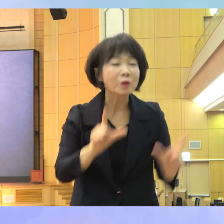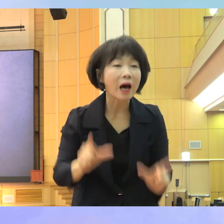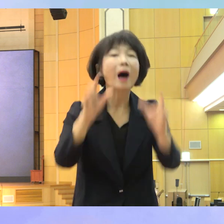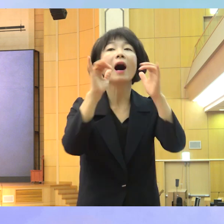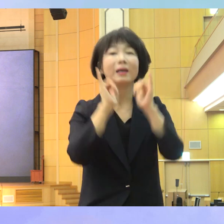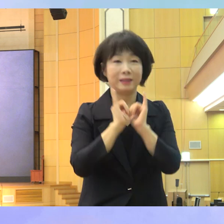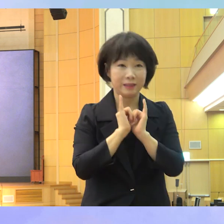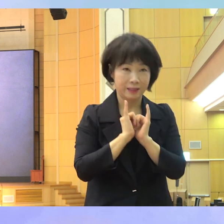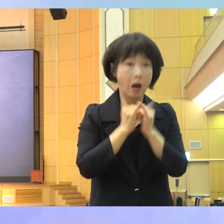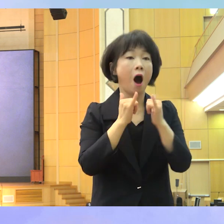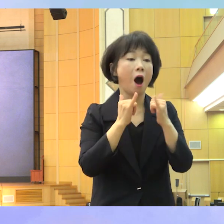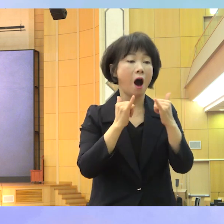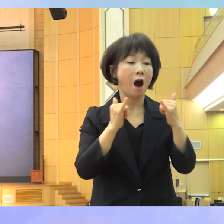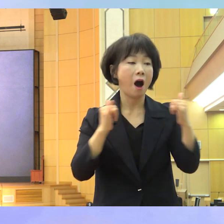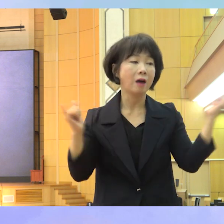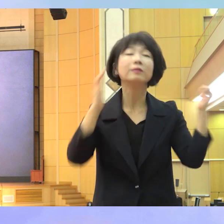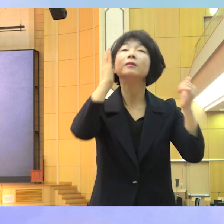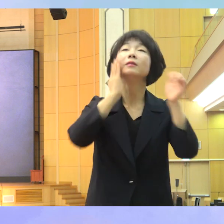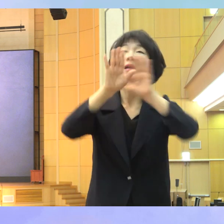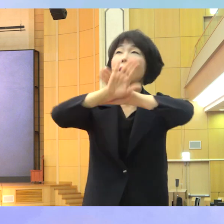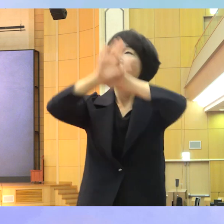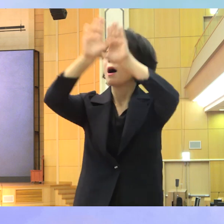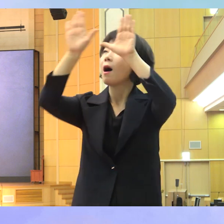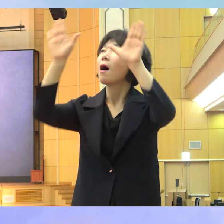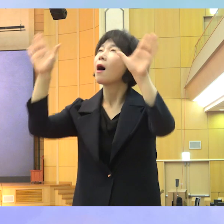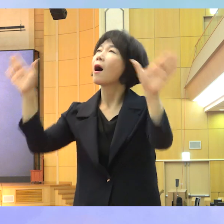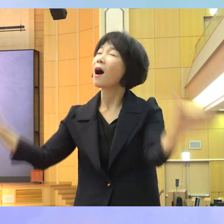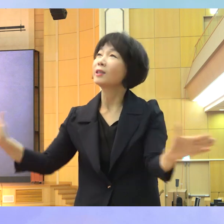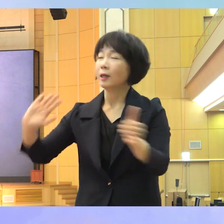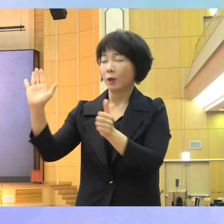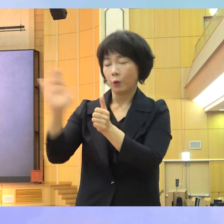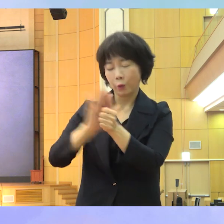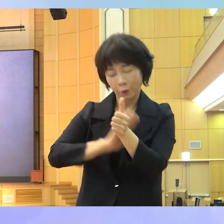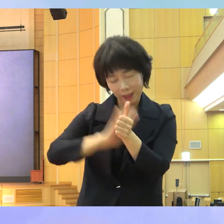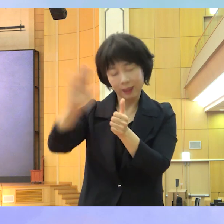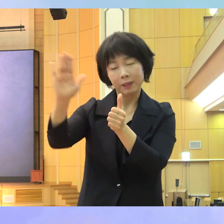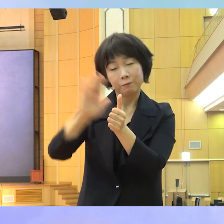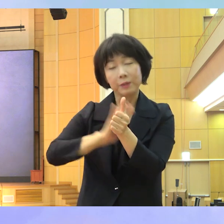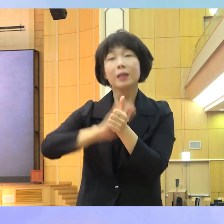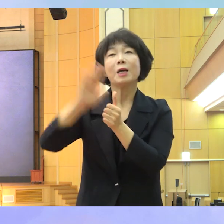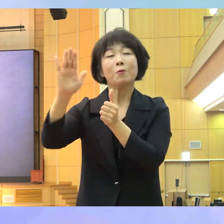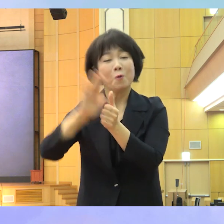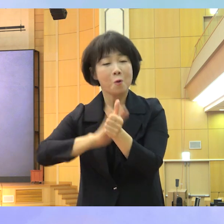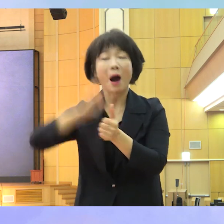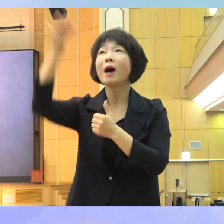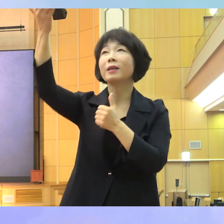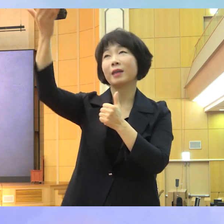믿음으로 사는 자는 하늘 위